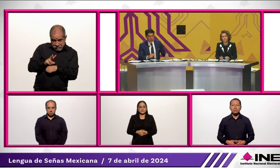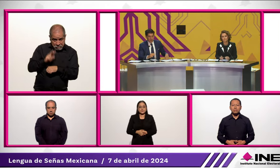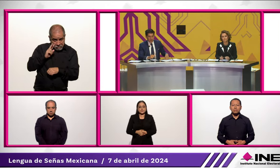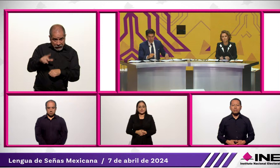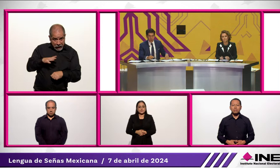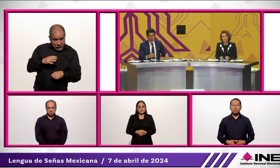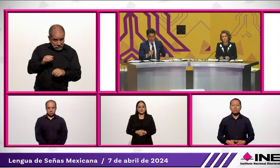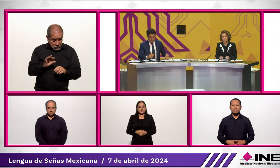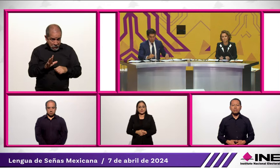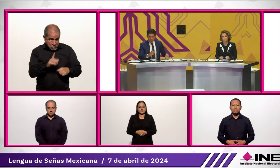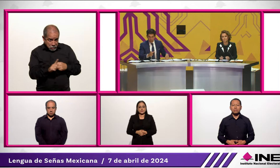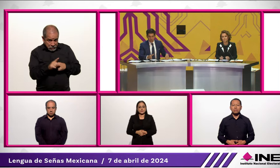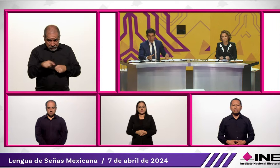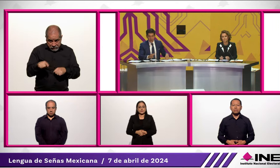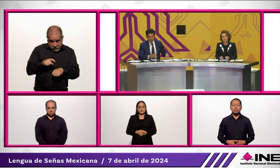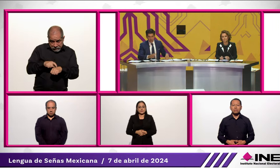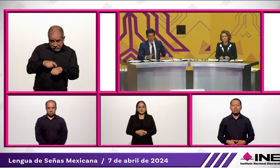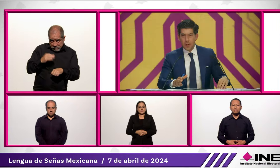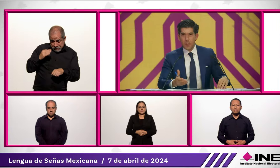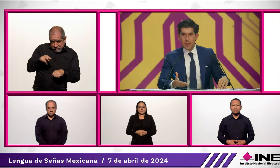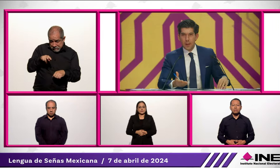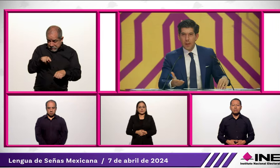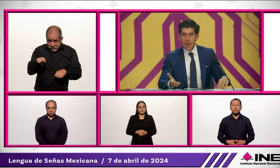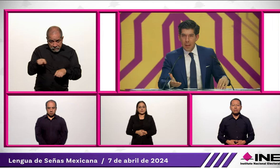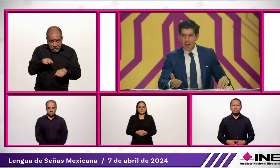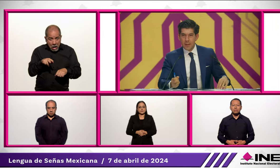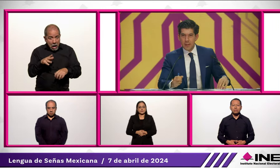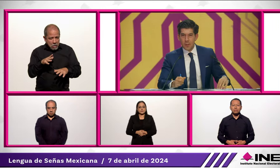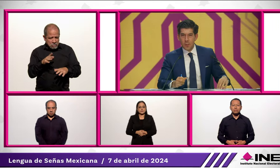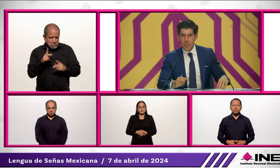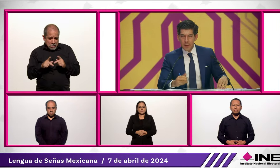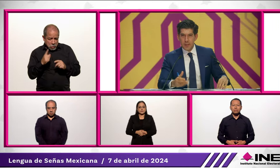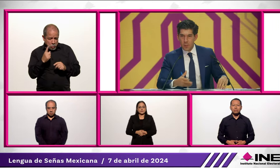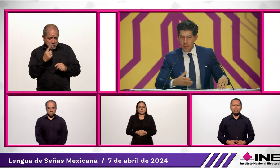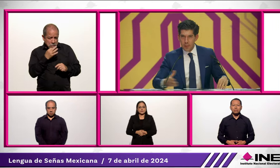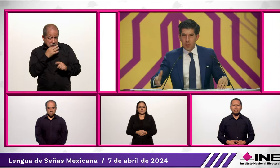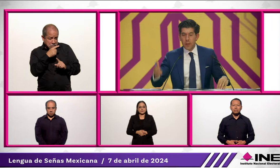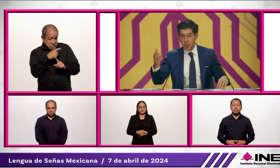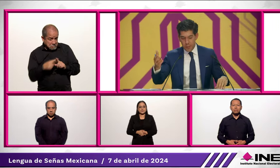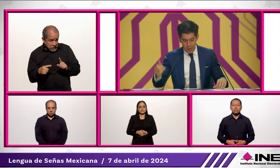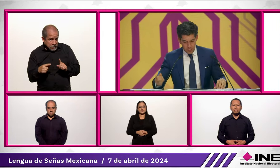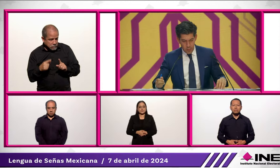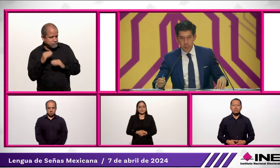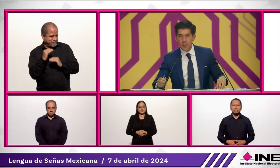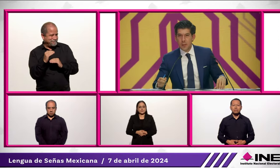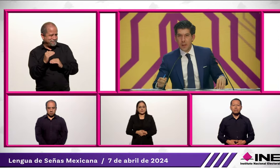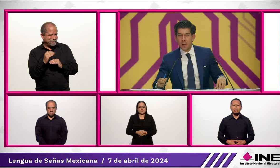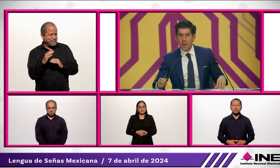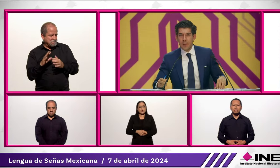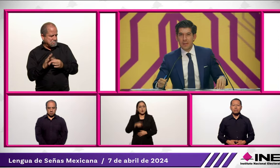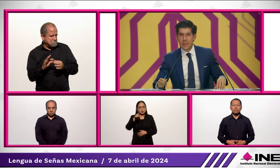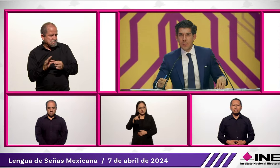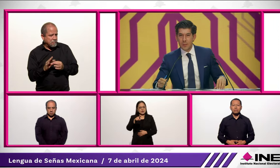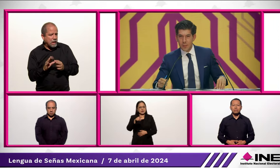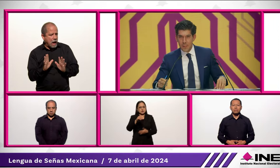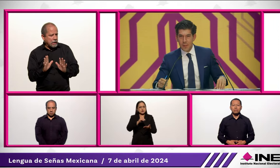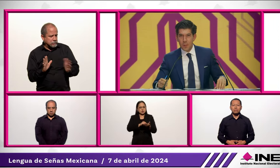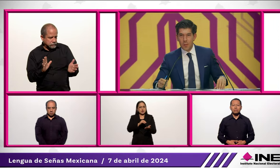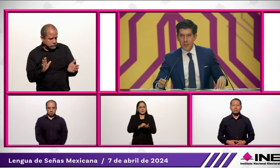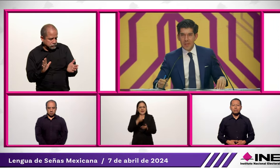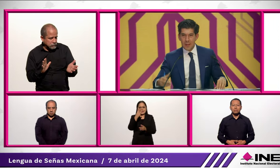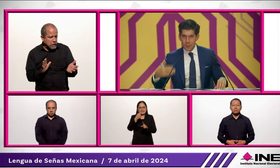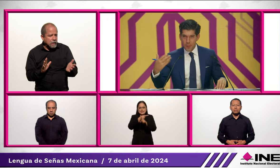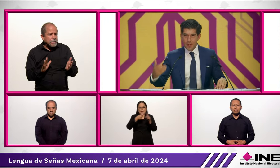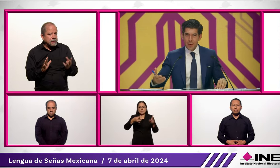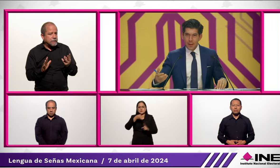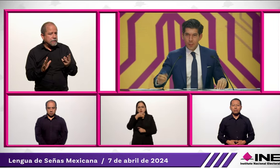reloj en piso. 1:30 es lo que puede hablarse como máximo de corrido. Tiene todavía usted 3.5 minutos